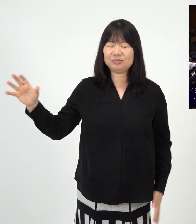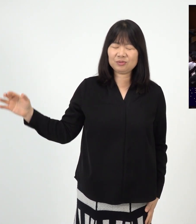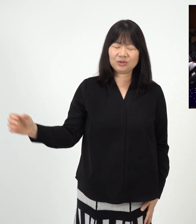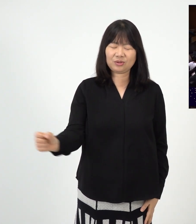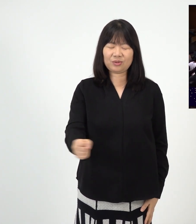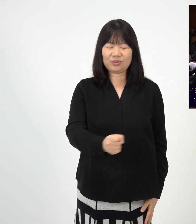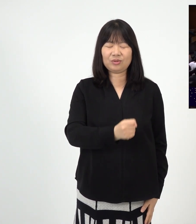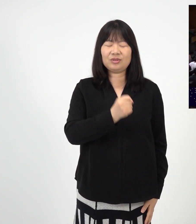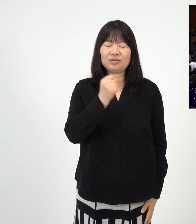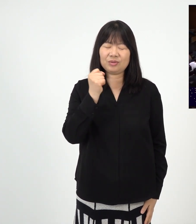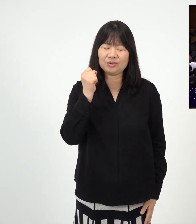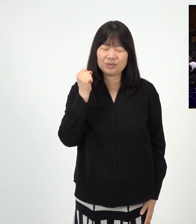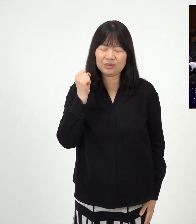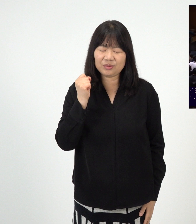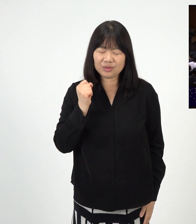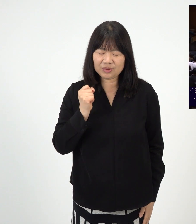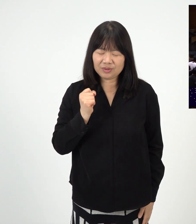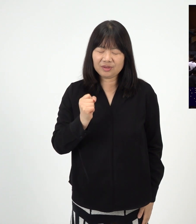믿음으로